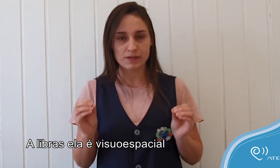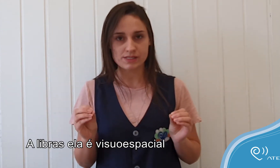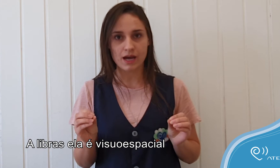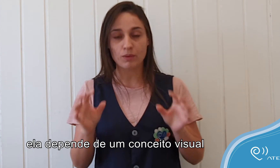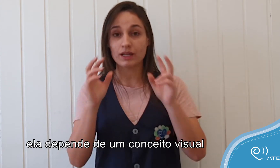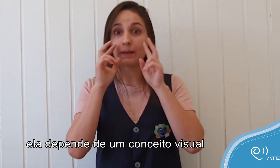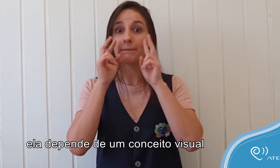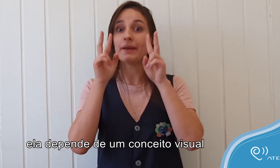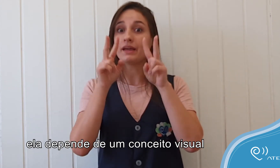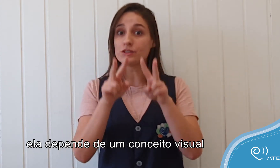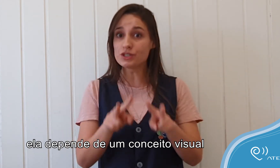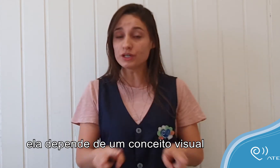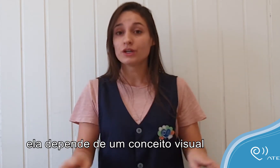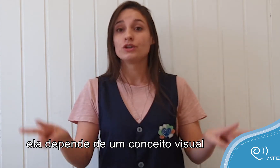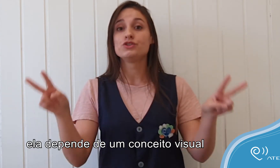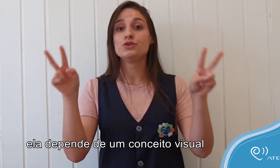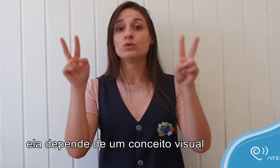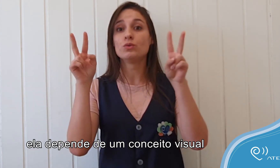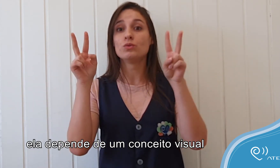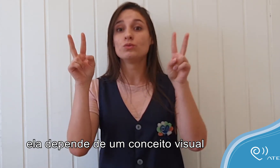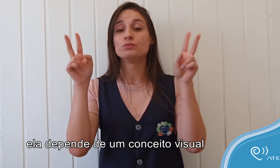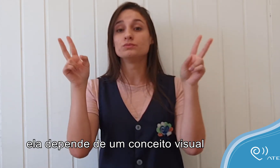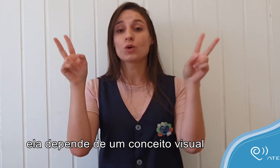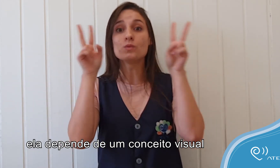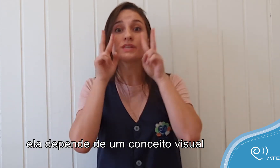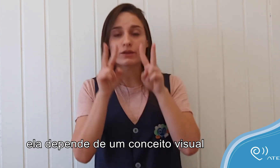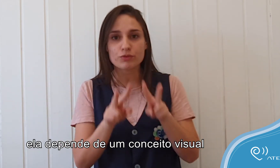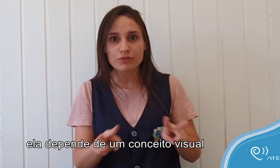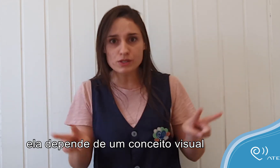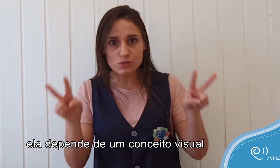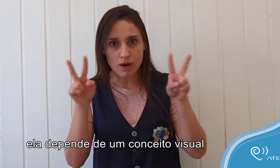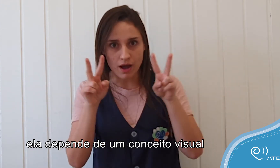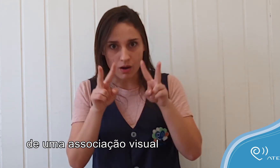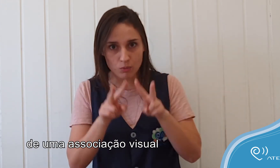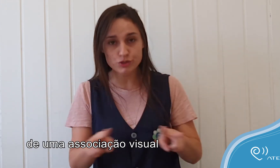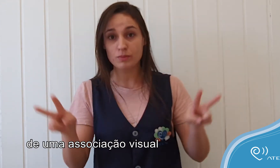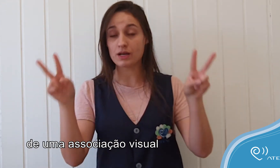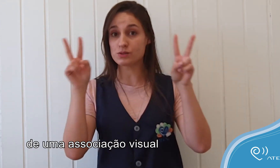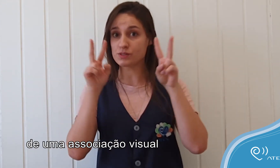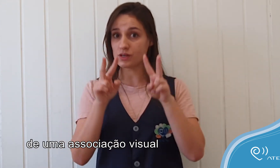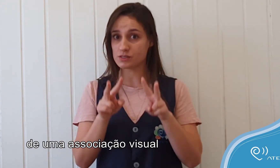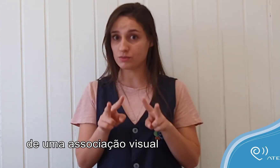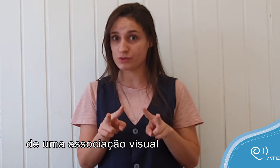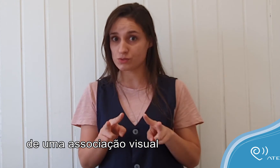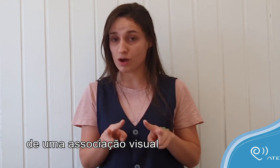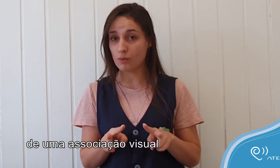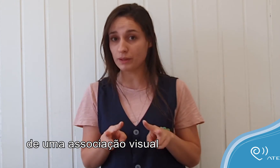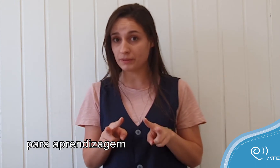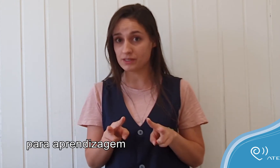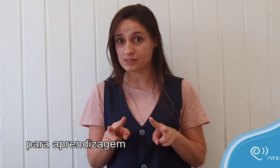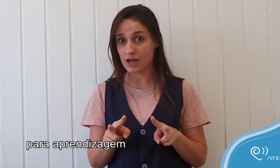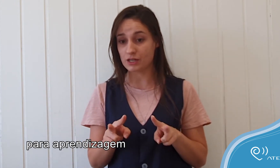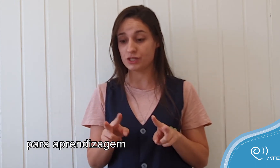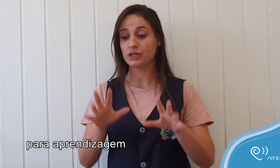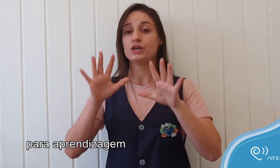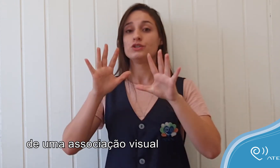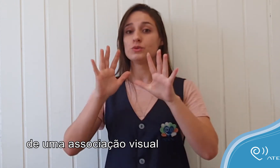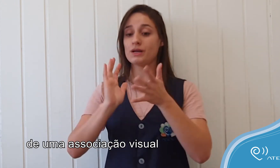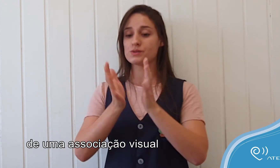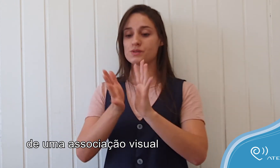visoespacial, ela depende de um conceito visual, de uma associação visual para aprendizagem, de uma